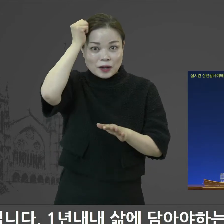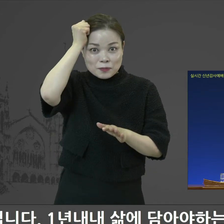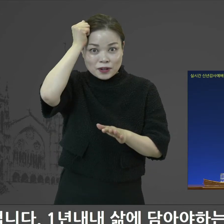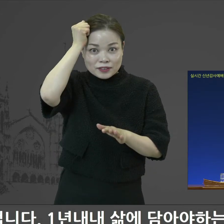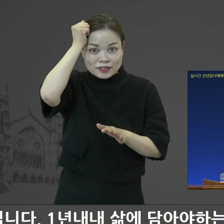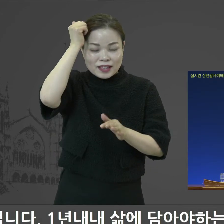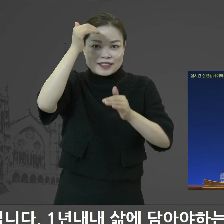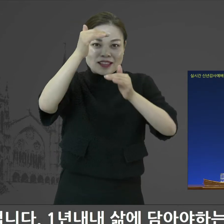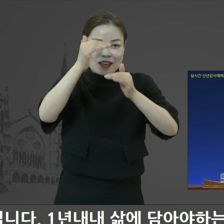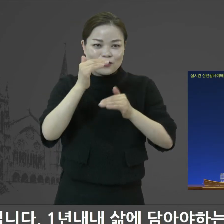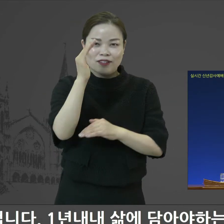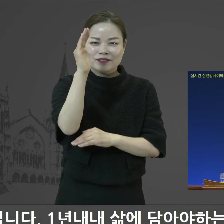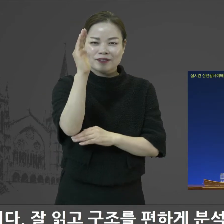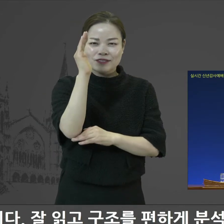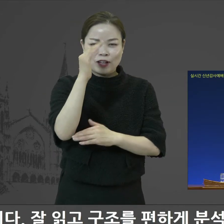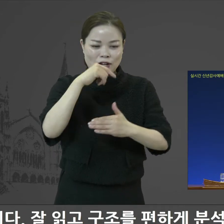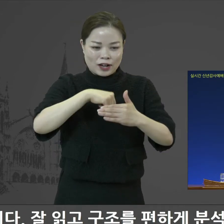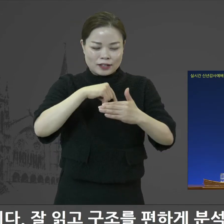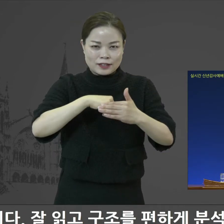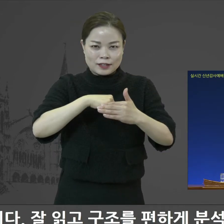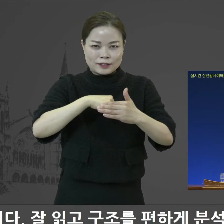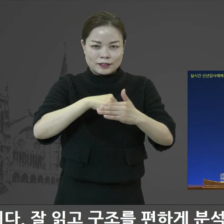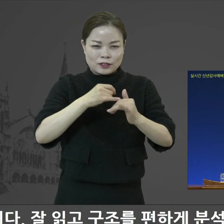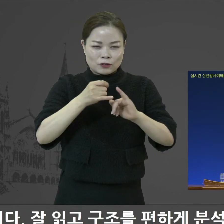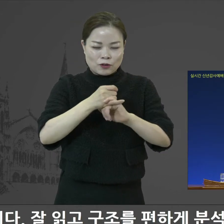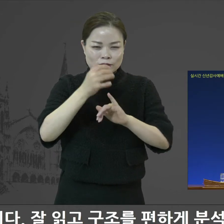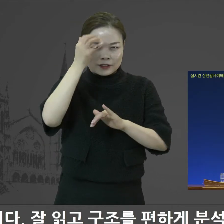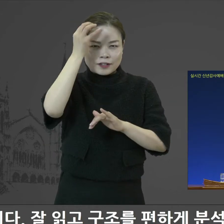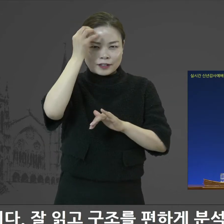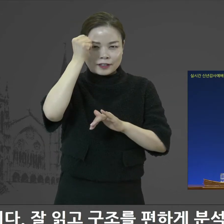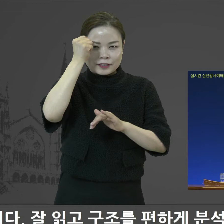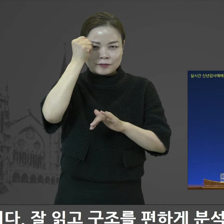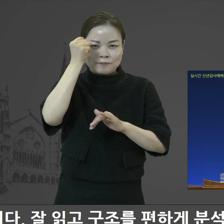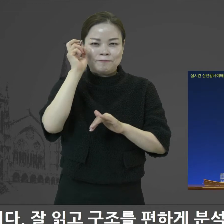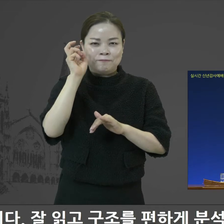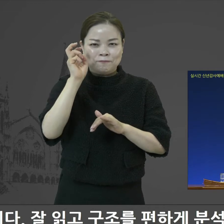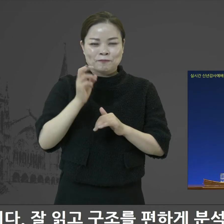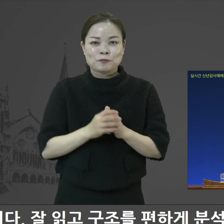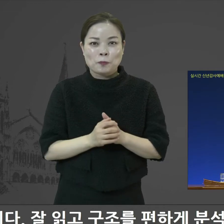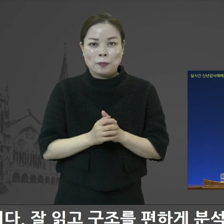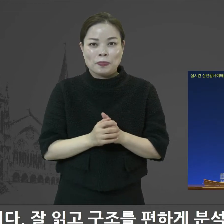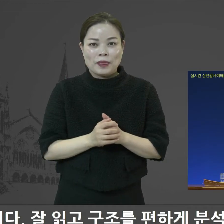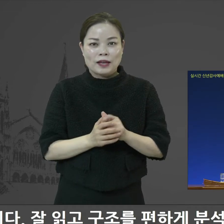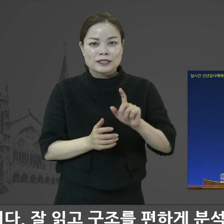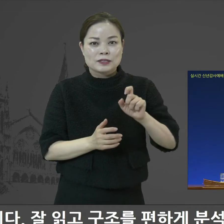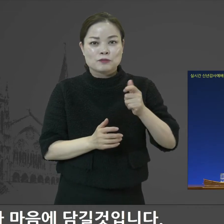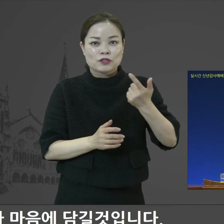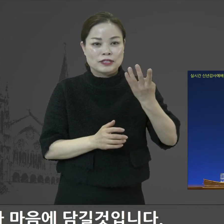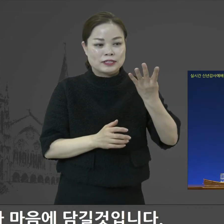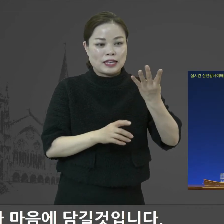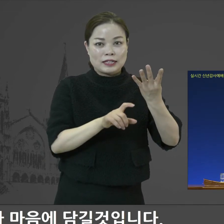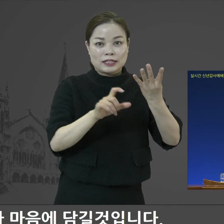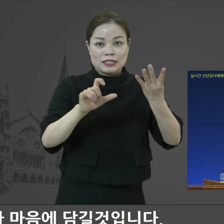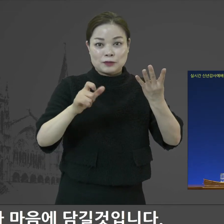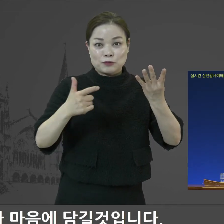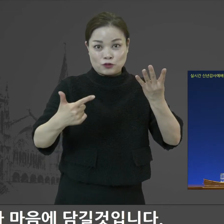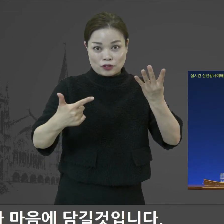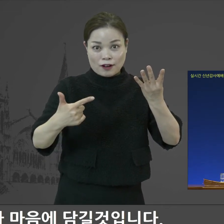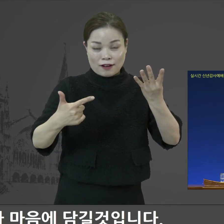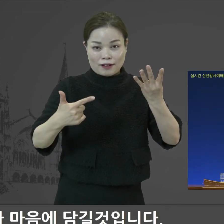이 본문의 메시지가 우리 속에 꼭 담길 것이라고 확신합니다. 같이 16절 말씀